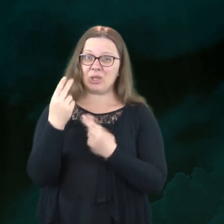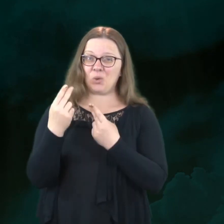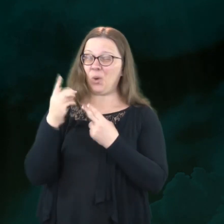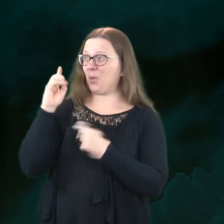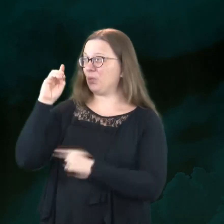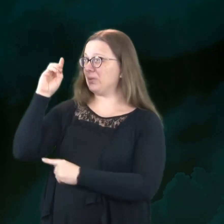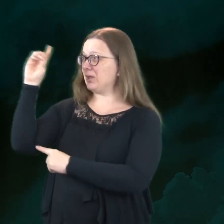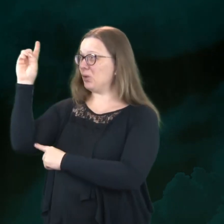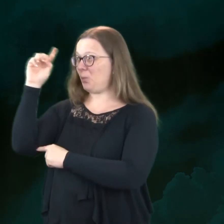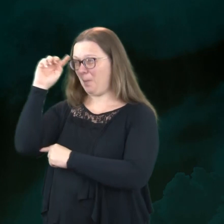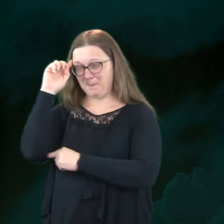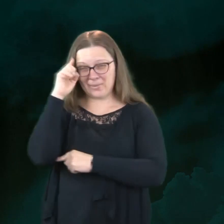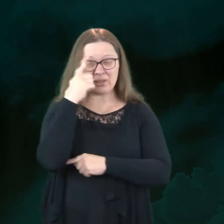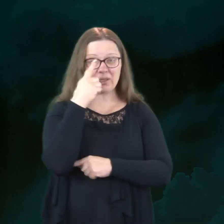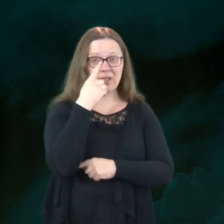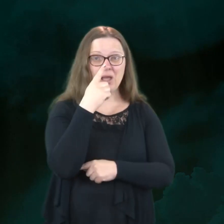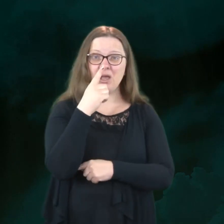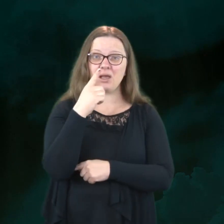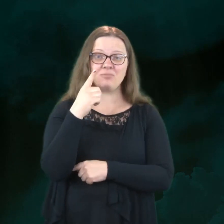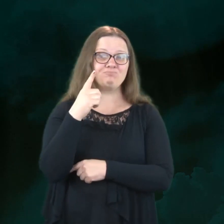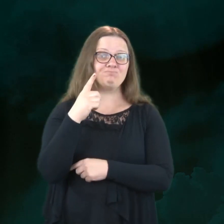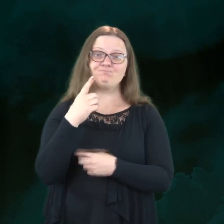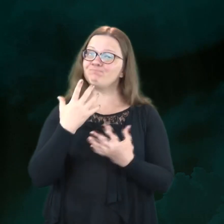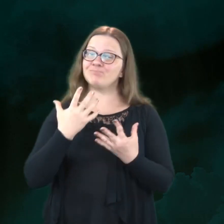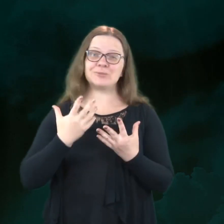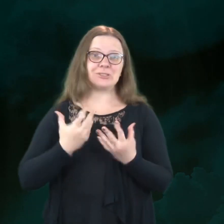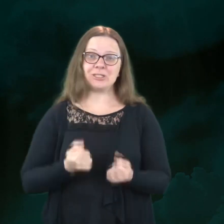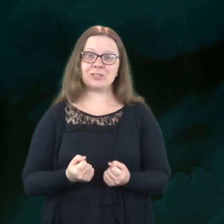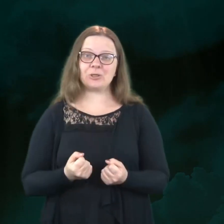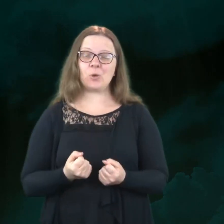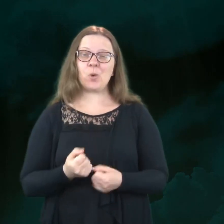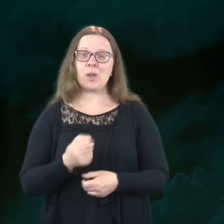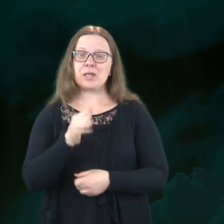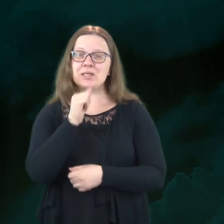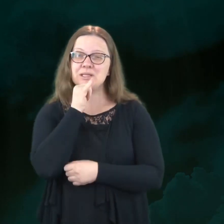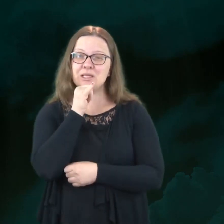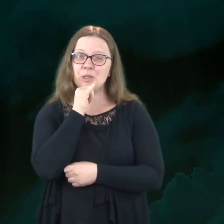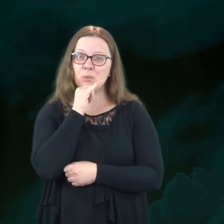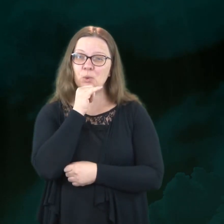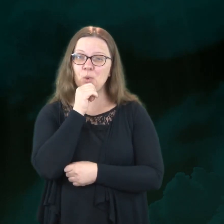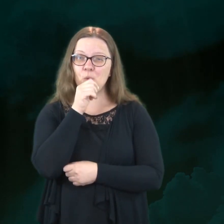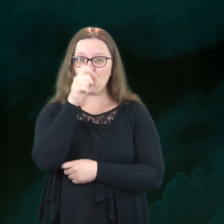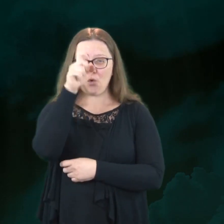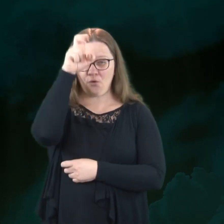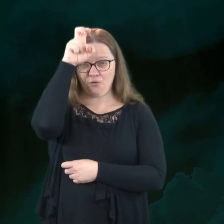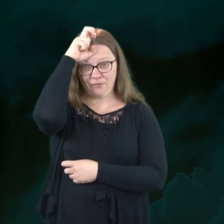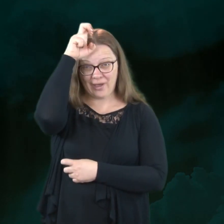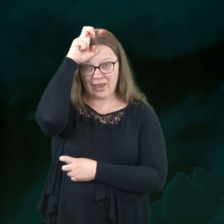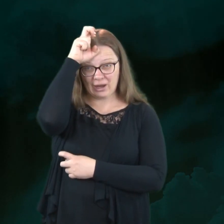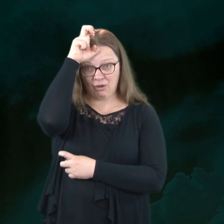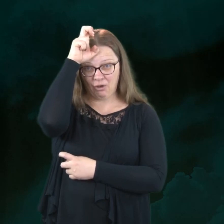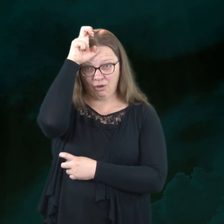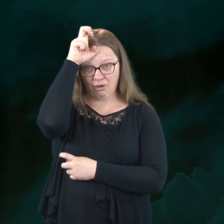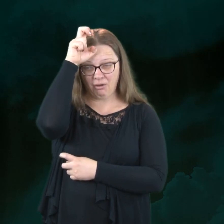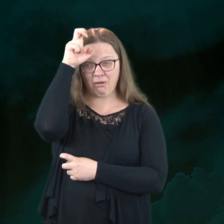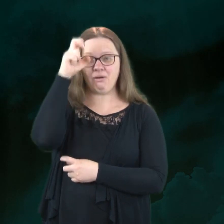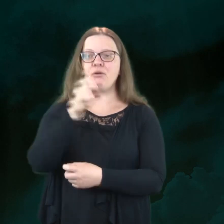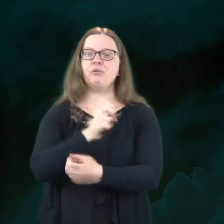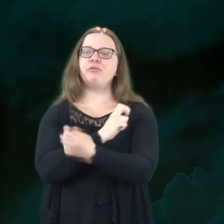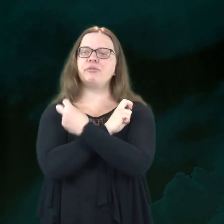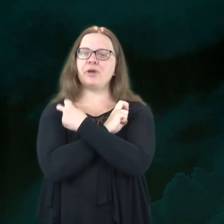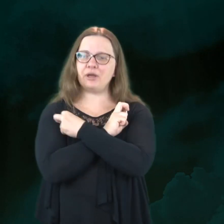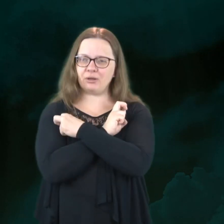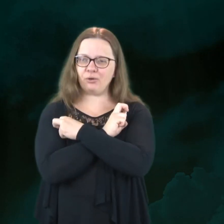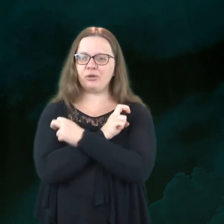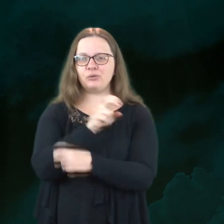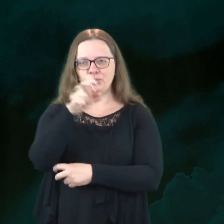O imperador, por exemplo, o faraó do Egito era um deus. O imperador romano, muitos